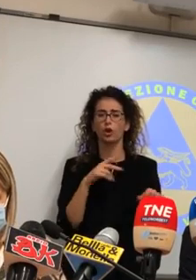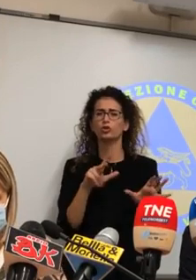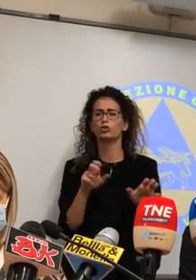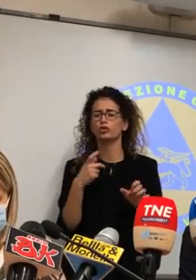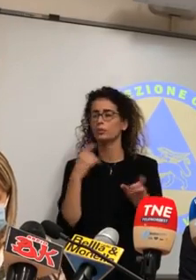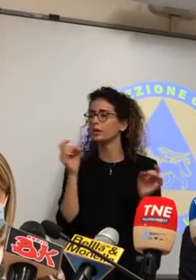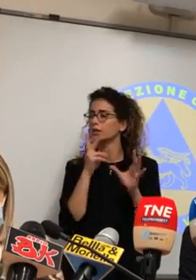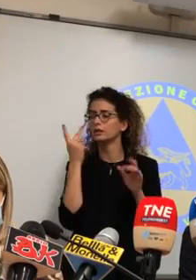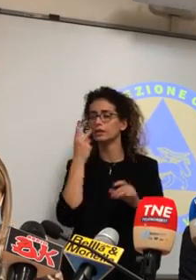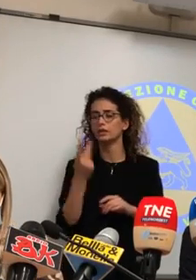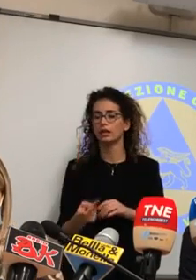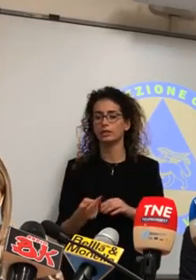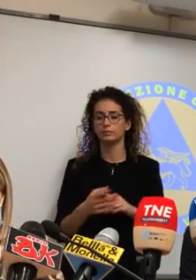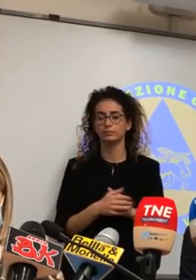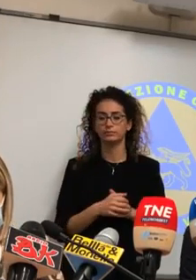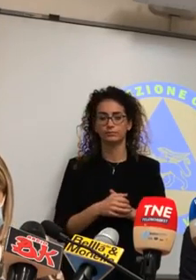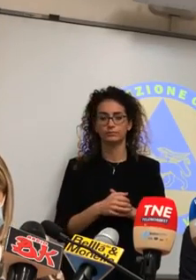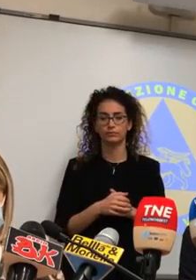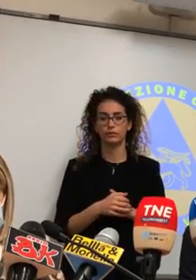stamattina.